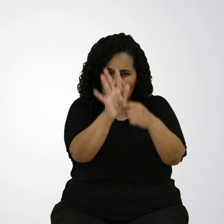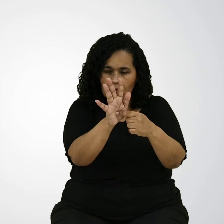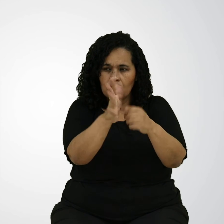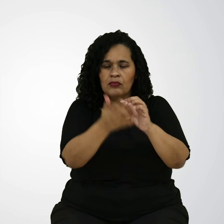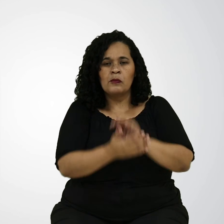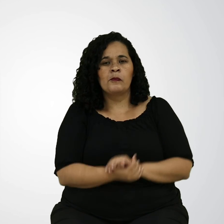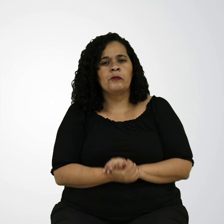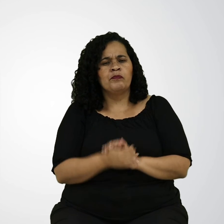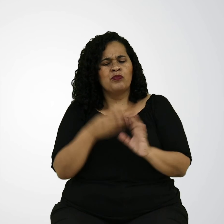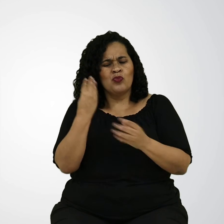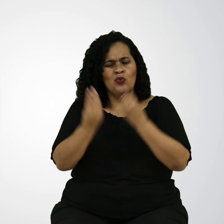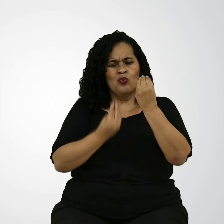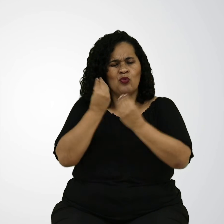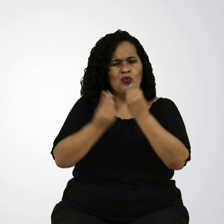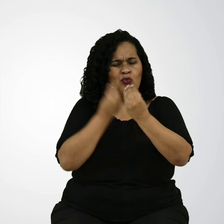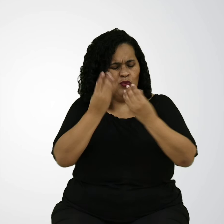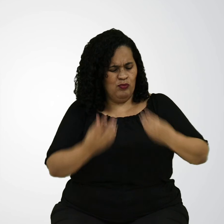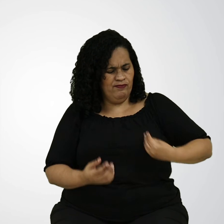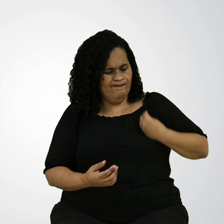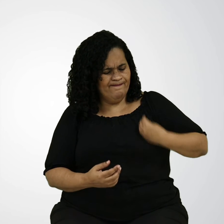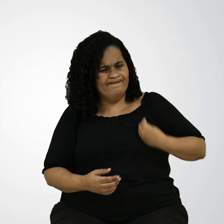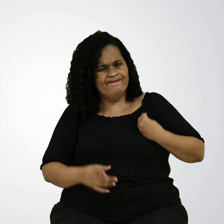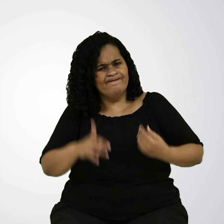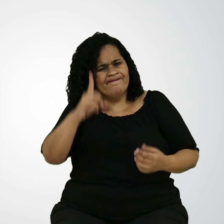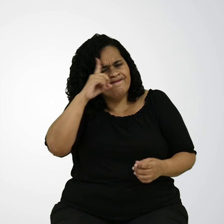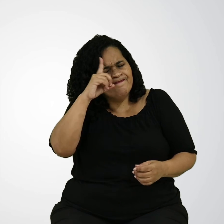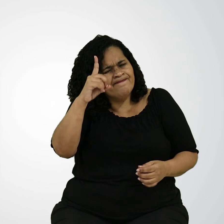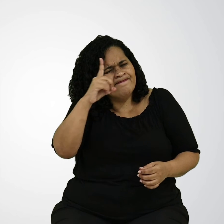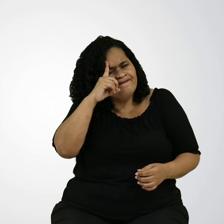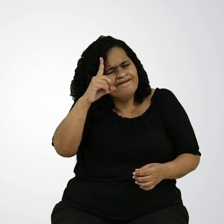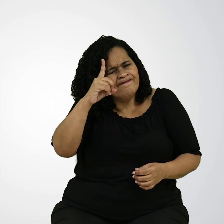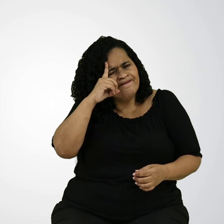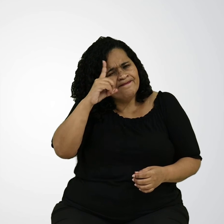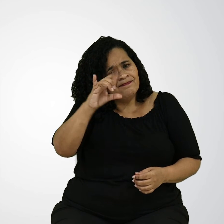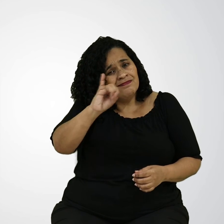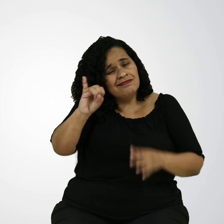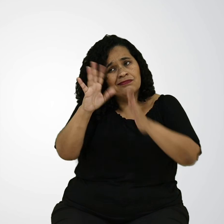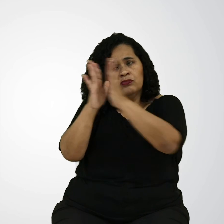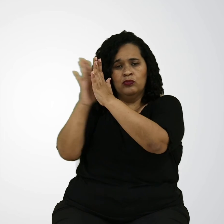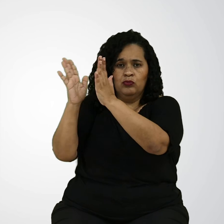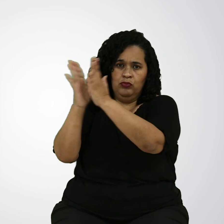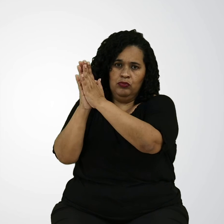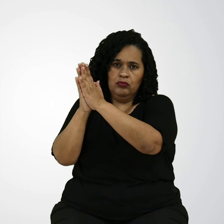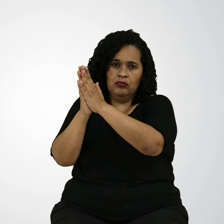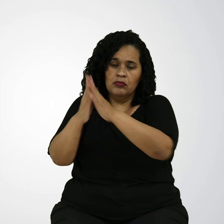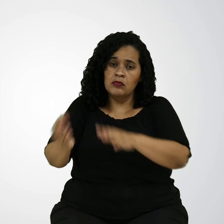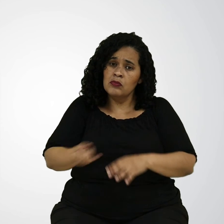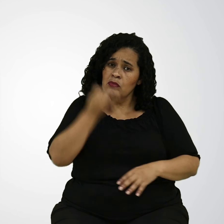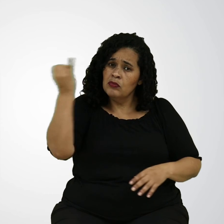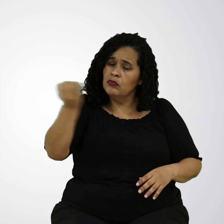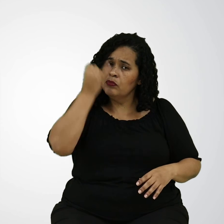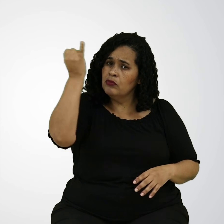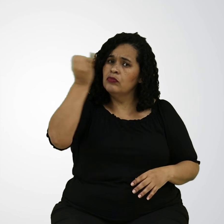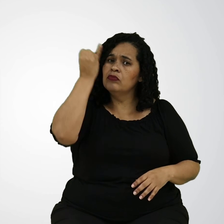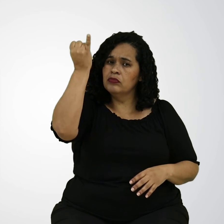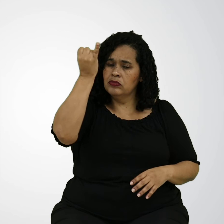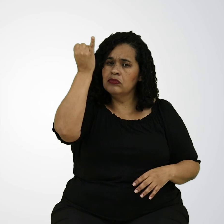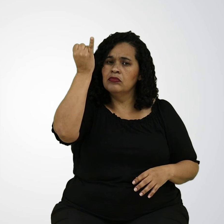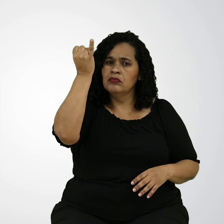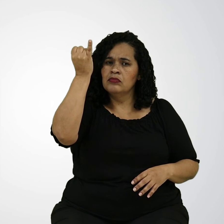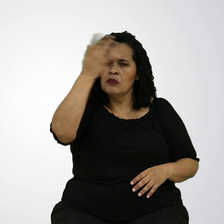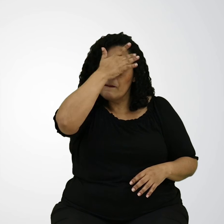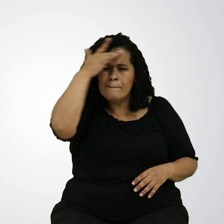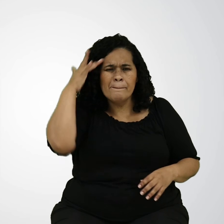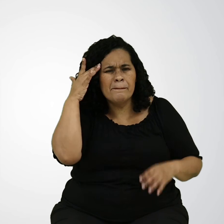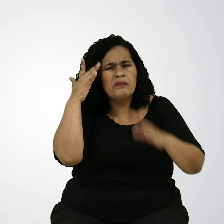como viver o cristianismo diário sem oração. Oração faz parte do cristianismo diário. Quem não